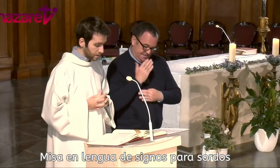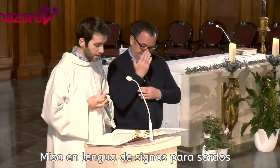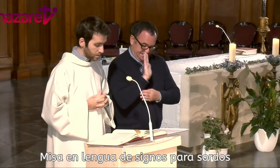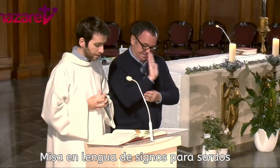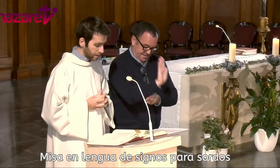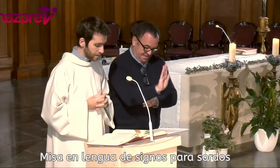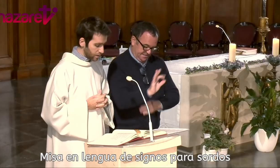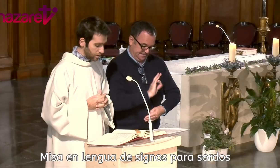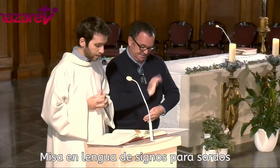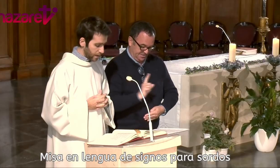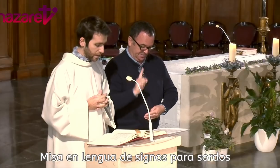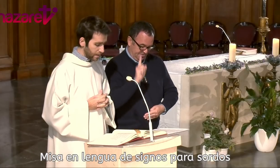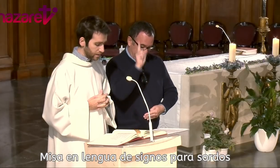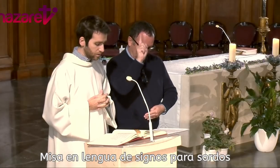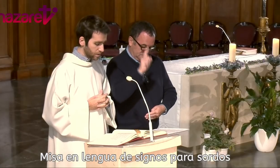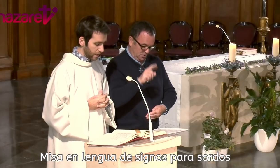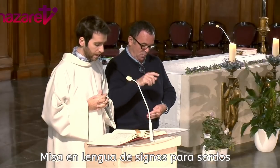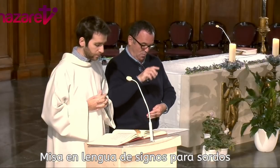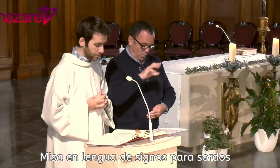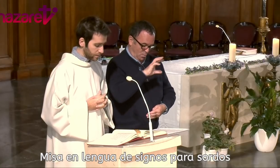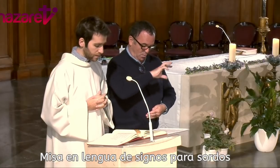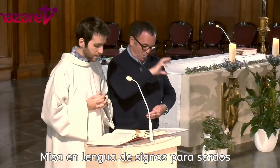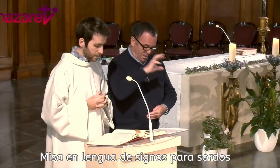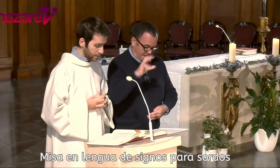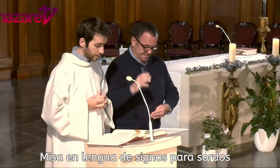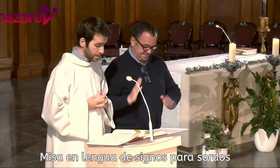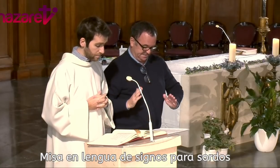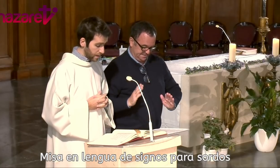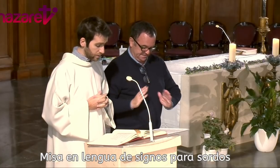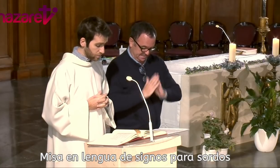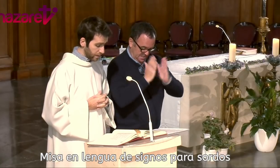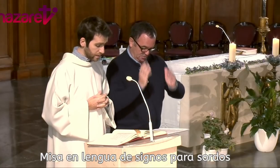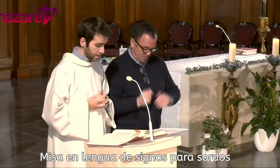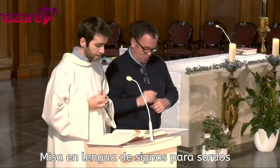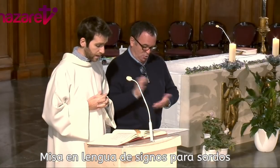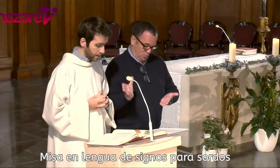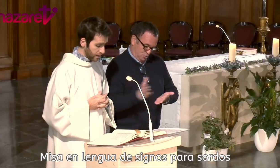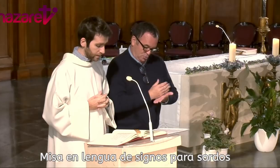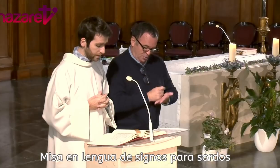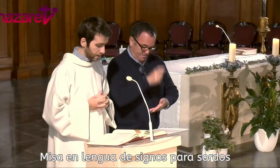Postraos ante el Señor en el atrio sagrado. Tiemble en su presencia la tierra